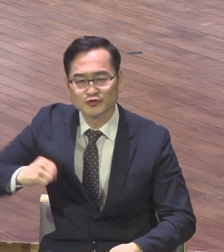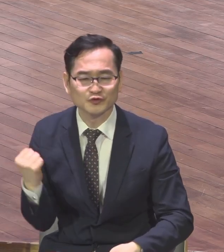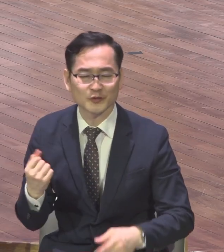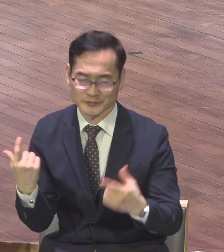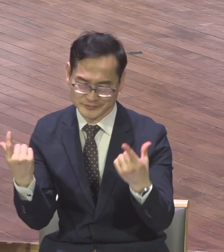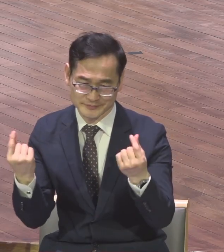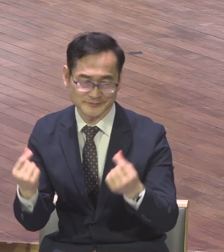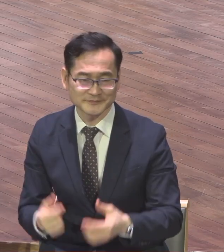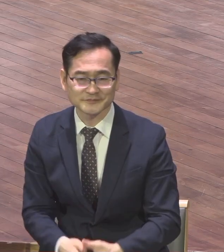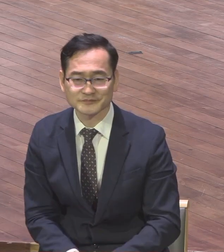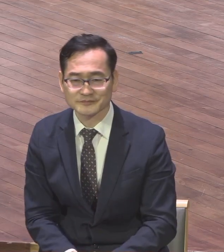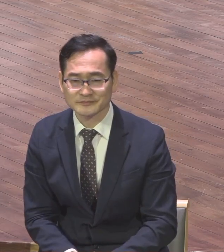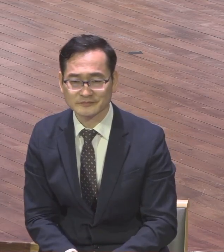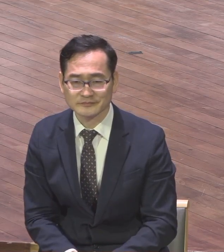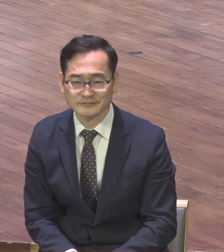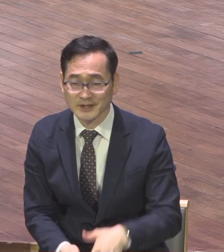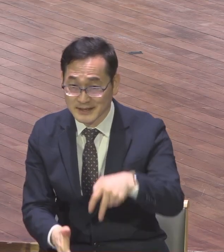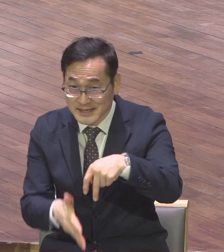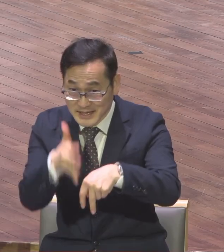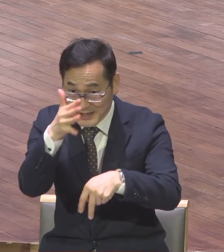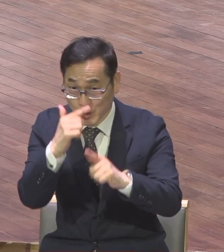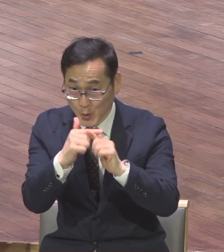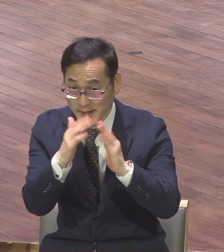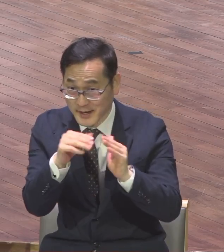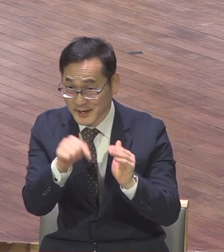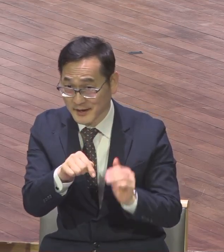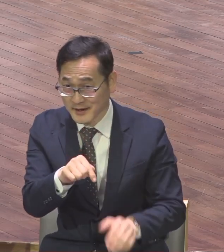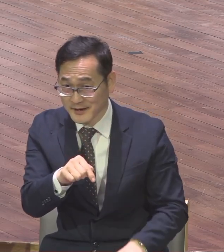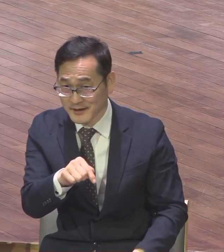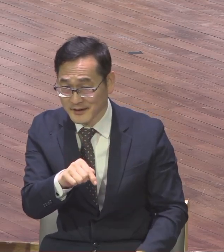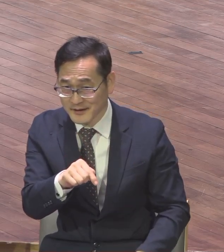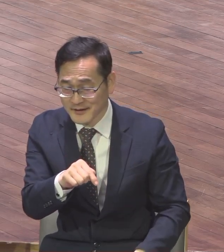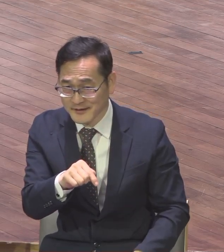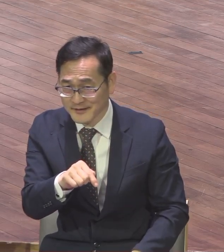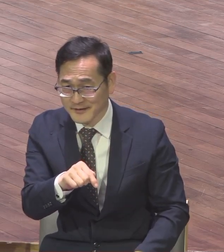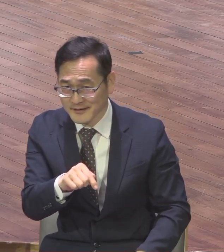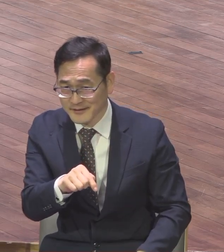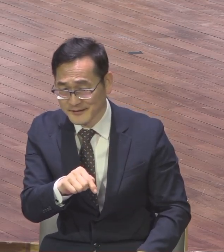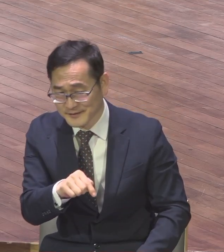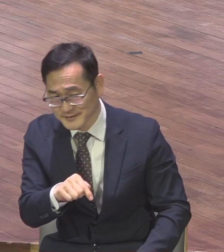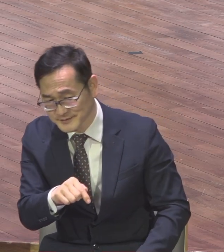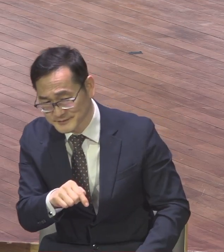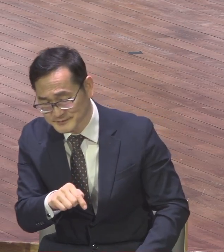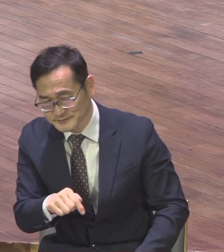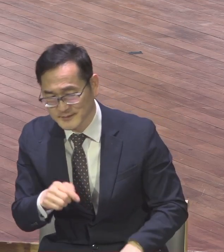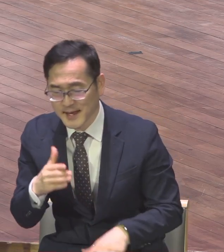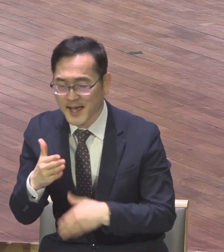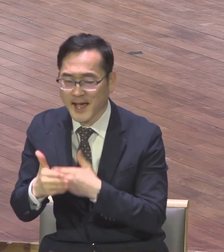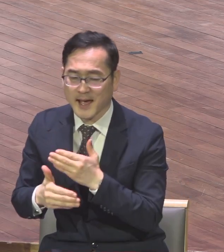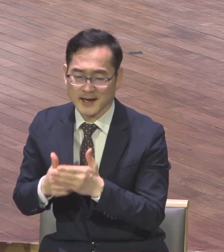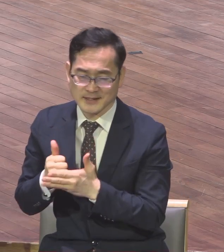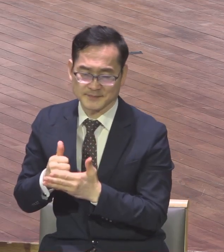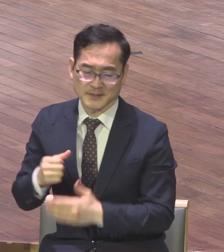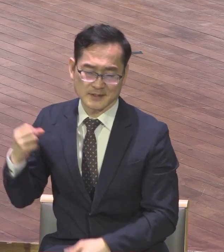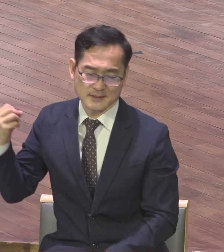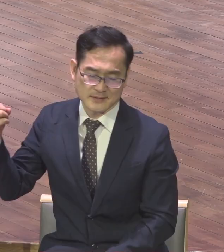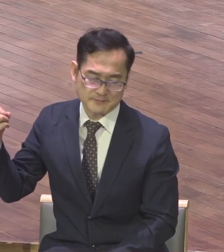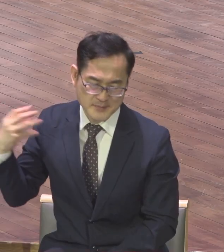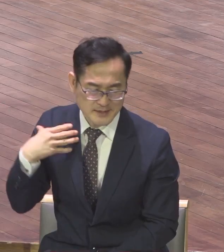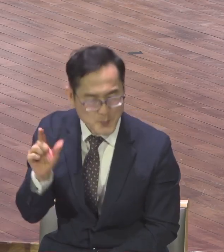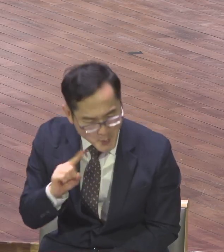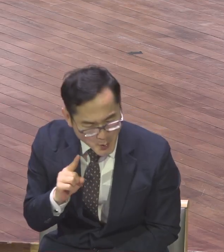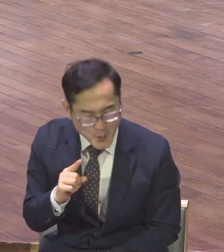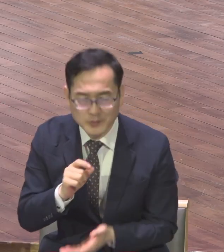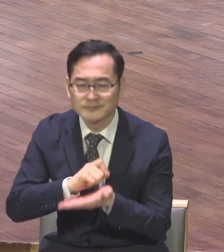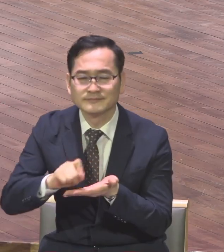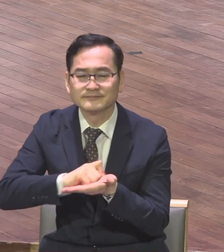사도 바울은 데살로니가 교회 성도들을 향해서 하나님께서 우리에게 말씀하신 것이 무엇인지 밝히고 있어요. 특별히